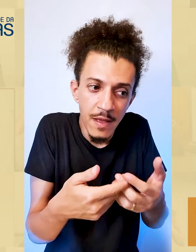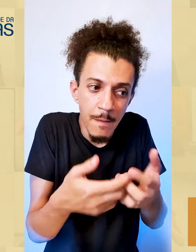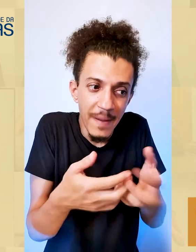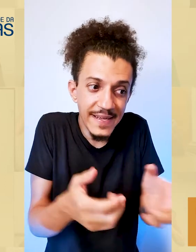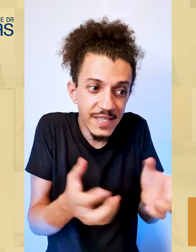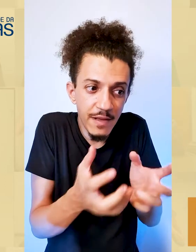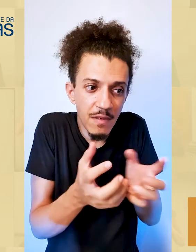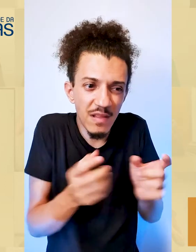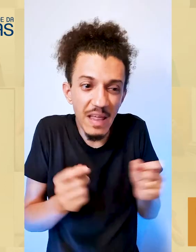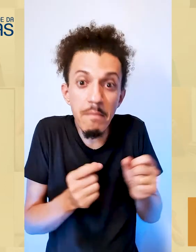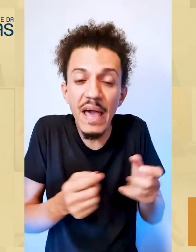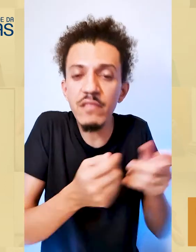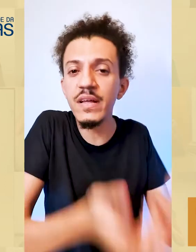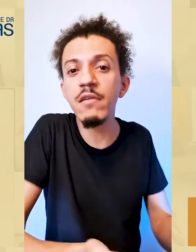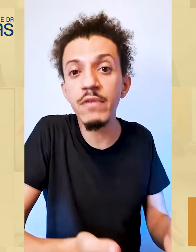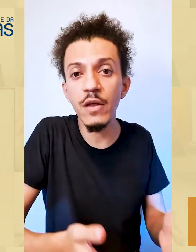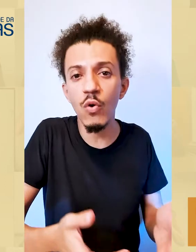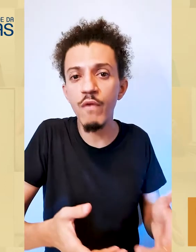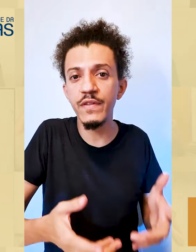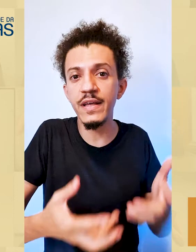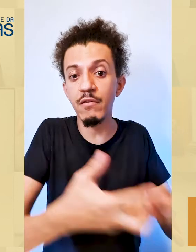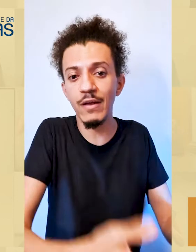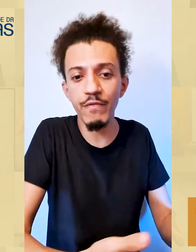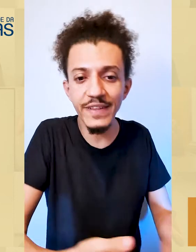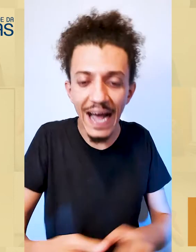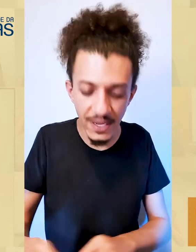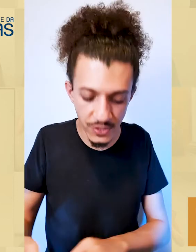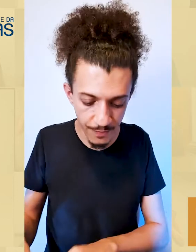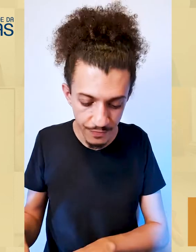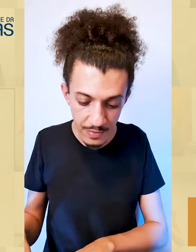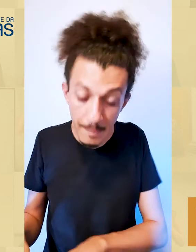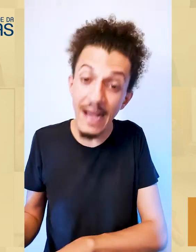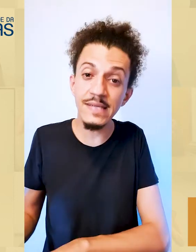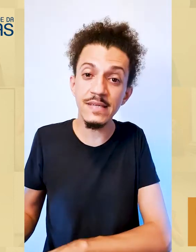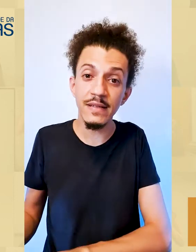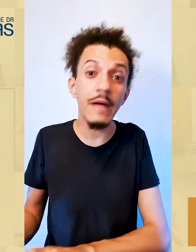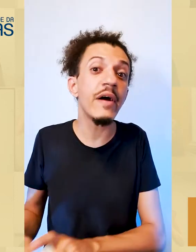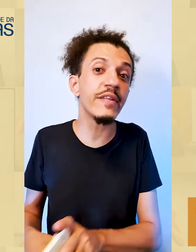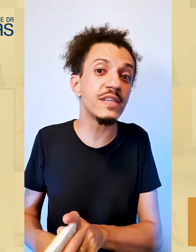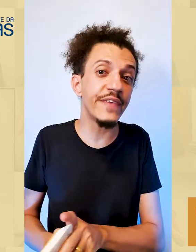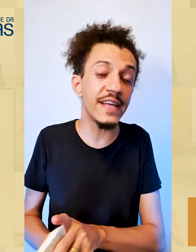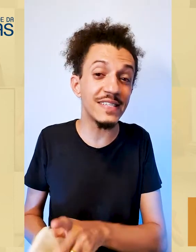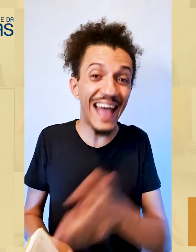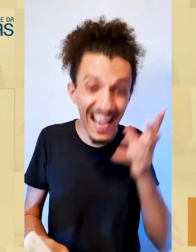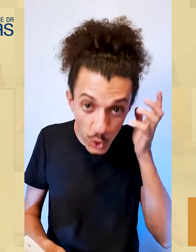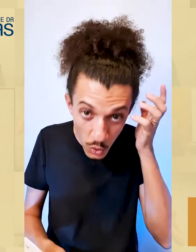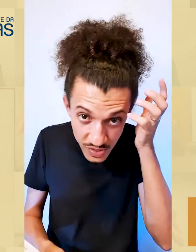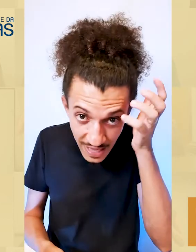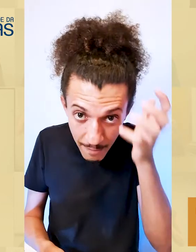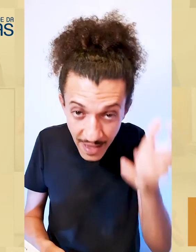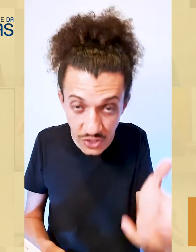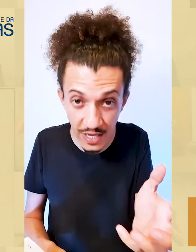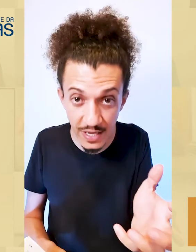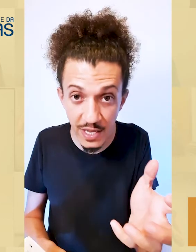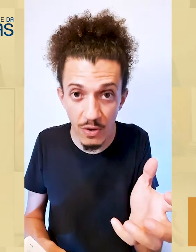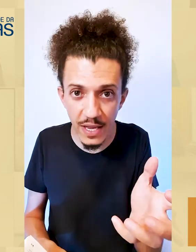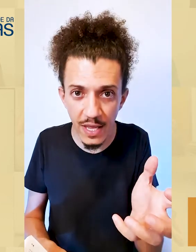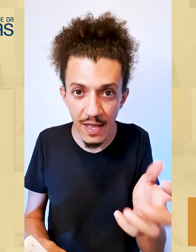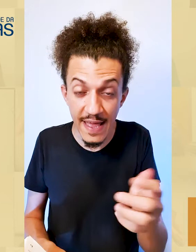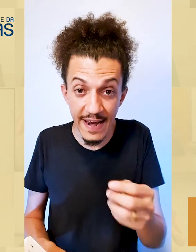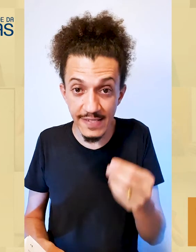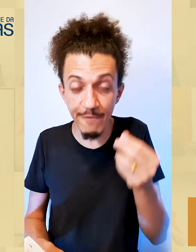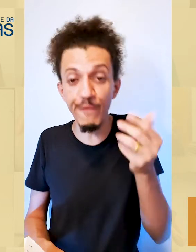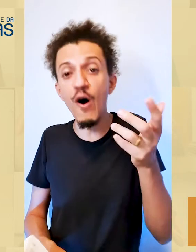pessoas parece que tem medo daquilo que é novo, daquilo que é novidade. Mas, na maioria das vezes, é justamente naquilo